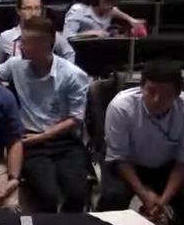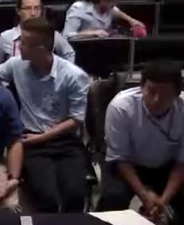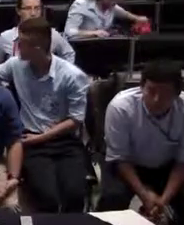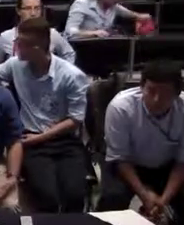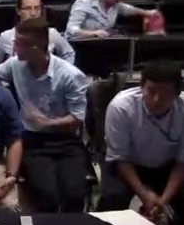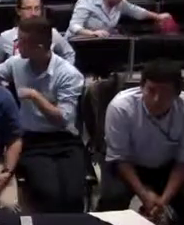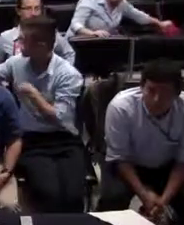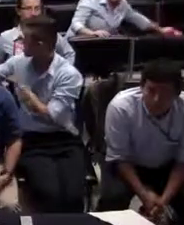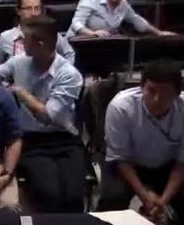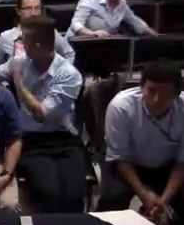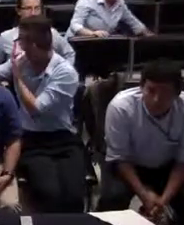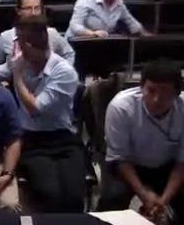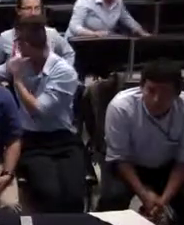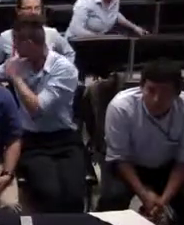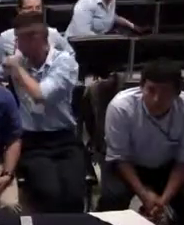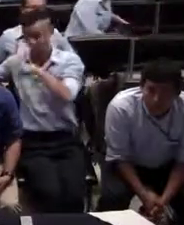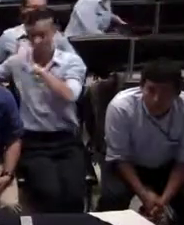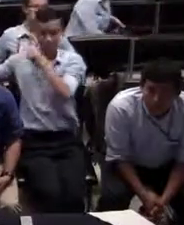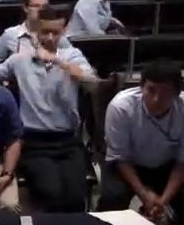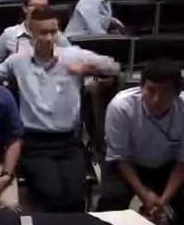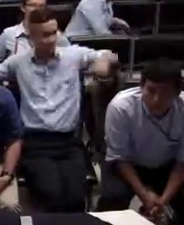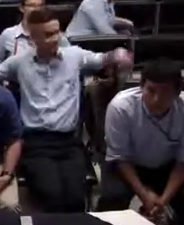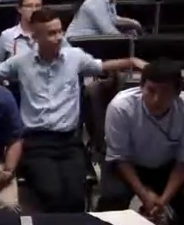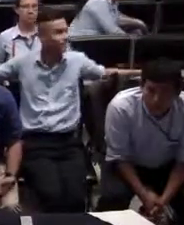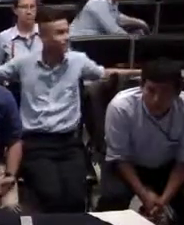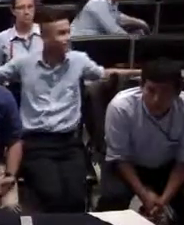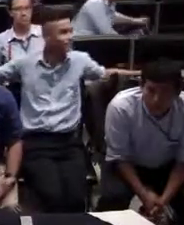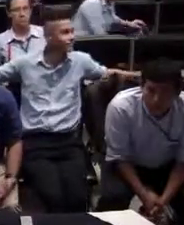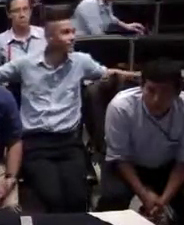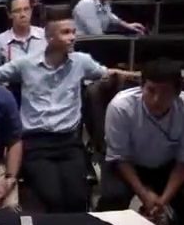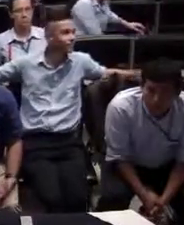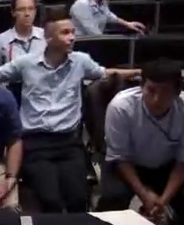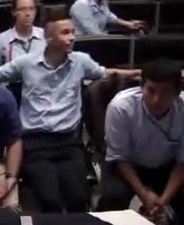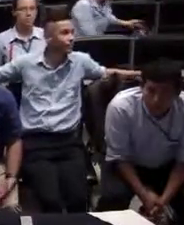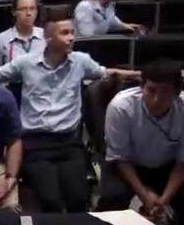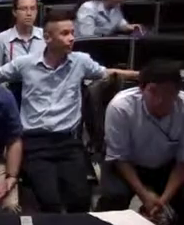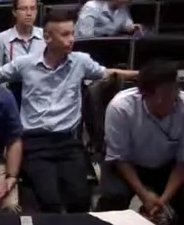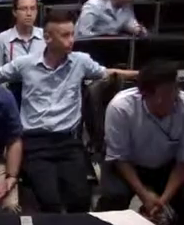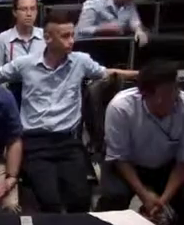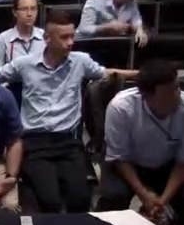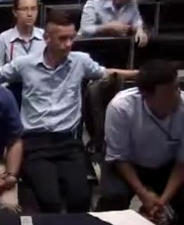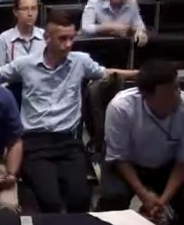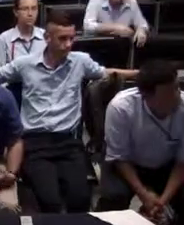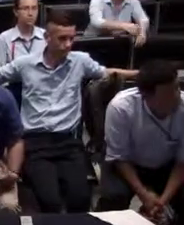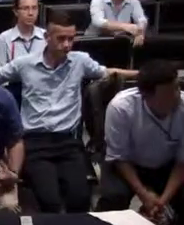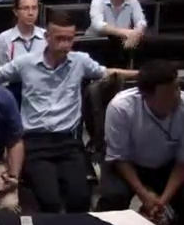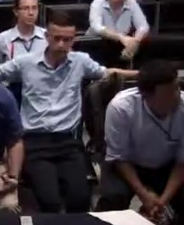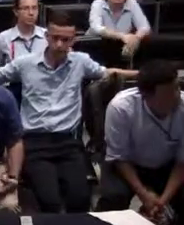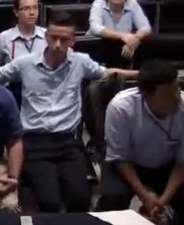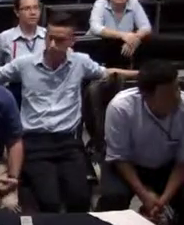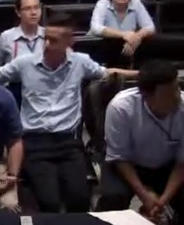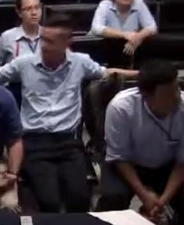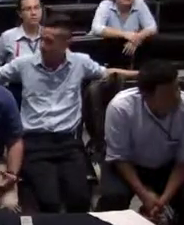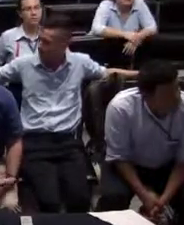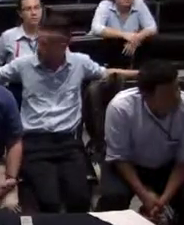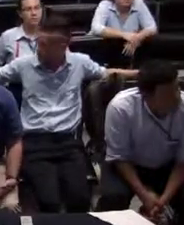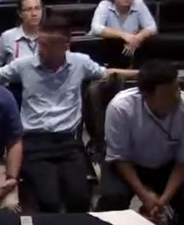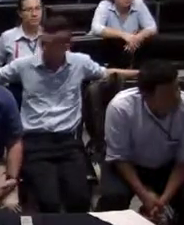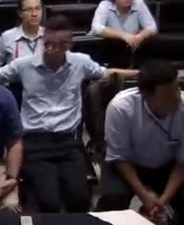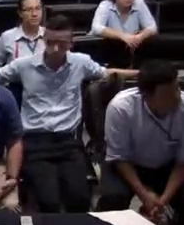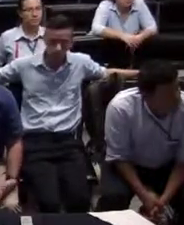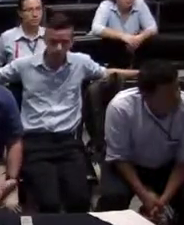oferta abierta, con la posibilidad para que ellos se expresen en lengua de señas, para que ellos tengan su evaluación